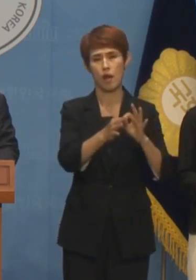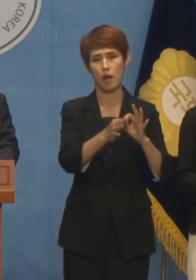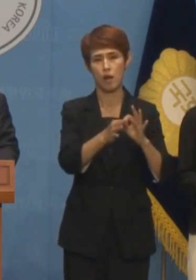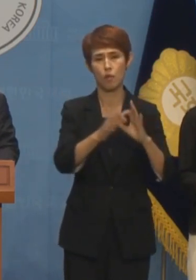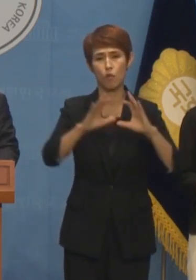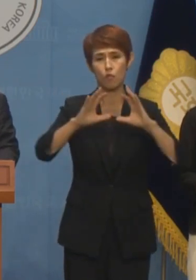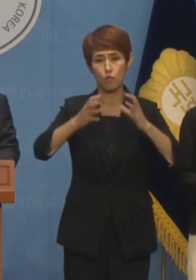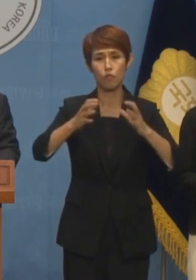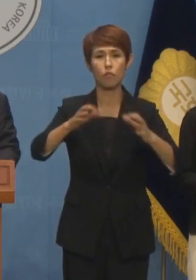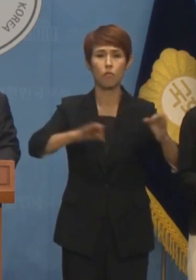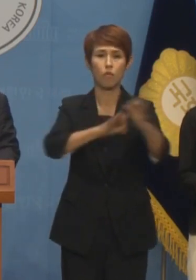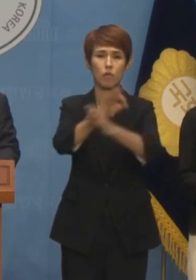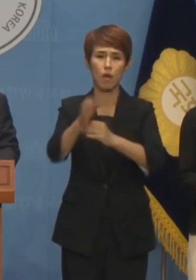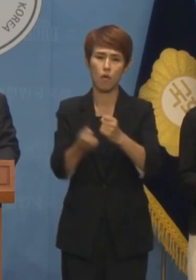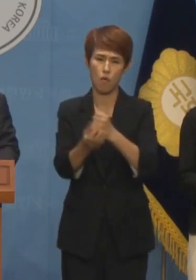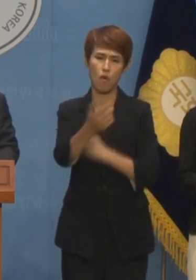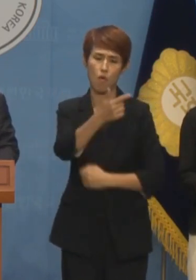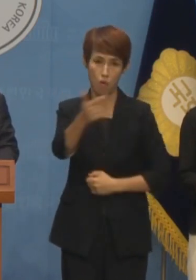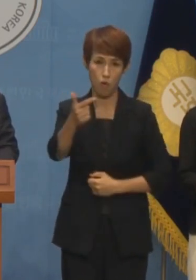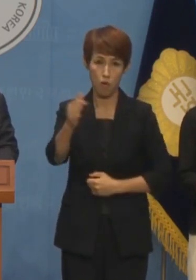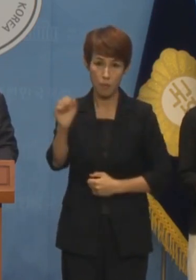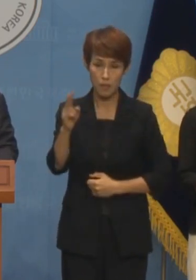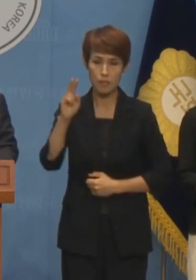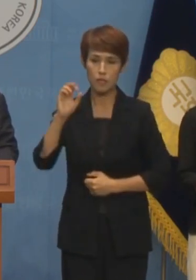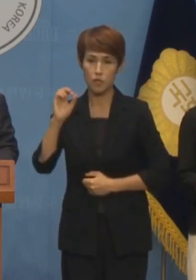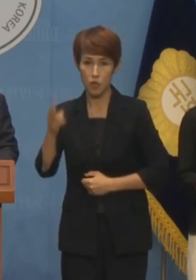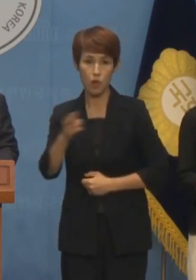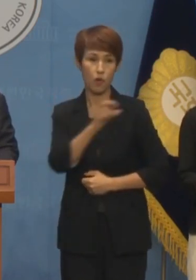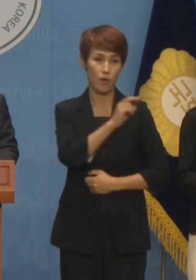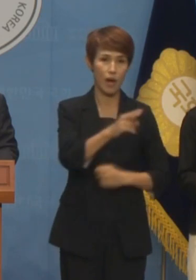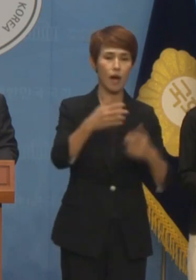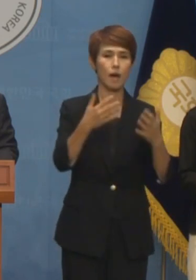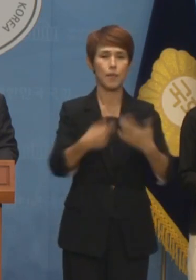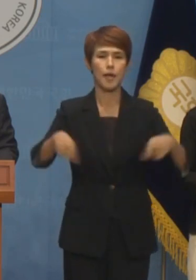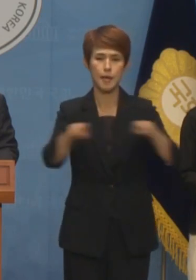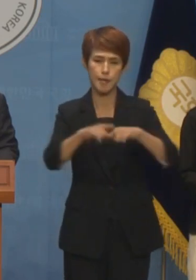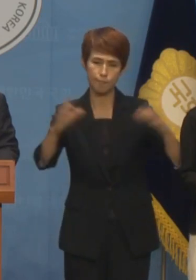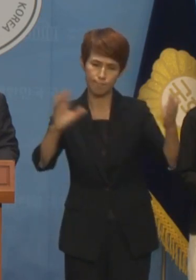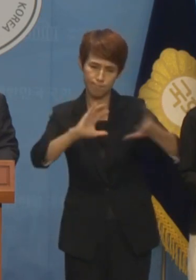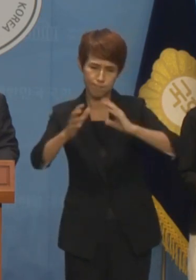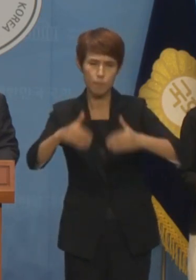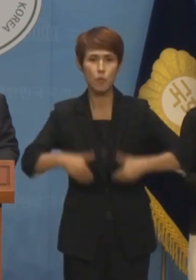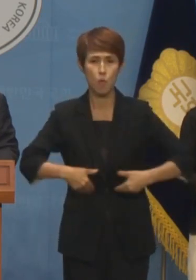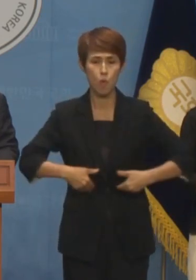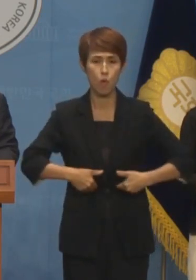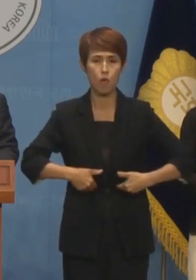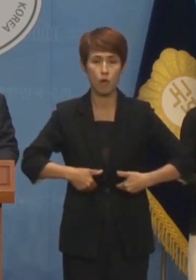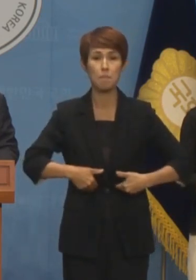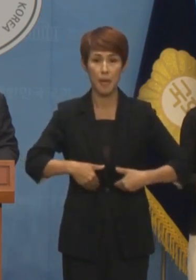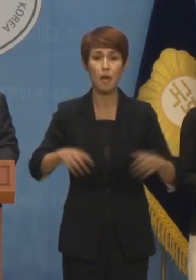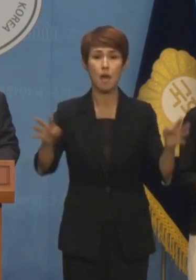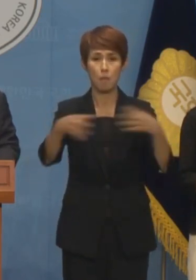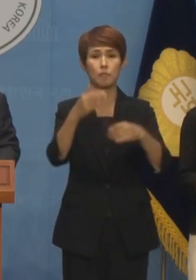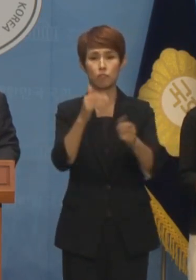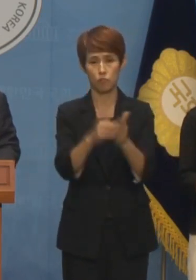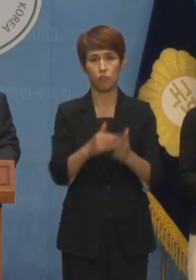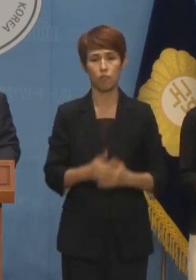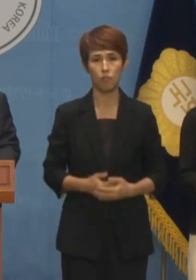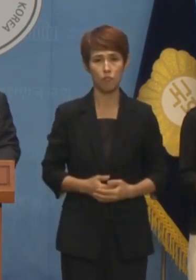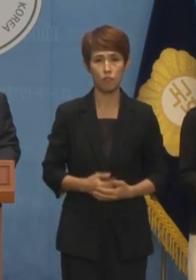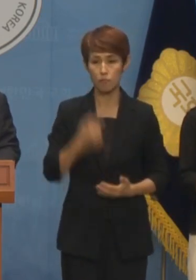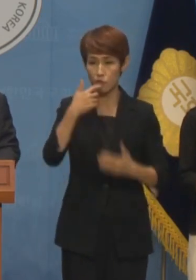크므로 여야 간 충분한 논의를 거쳐 대안을 마련하자고 주장하였고 합의에 이른 바 있습니다.